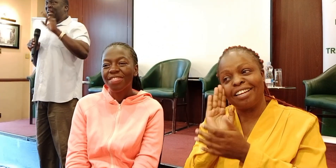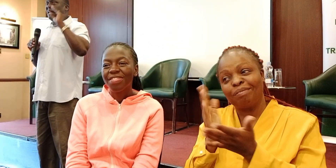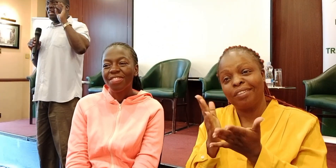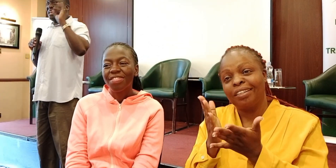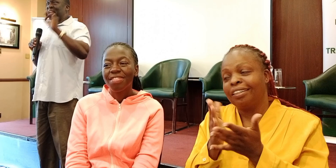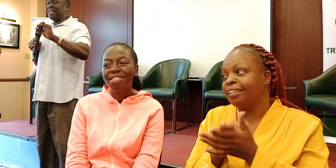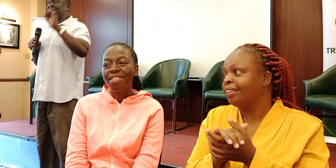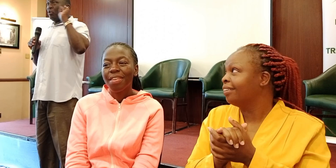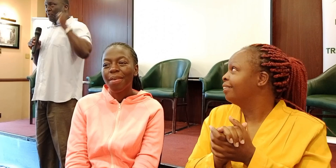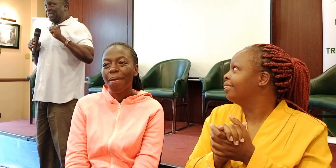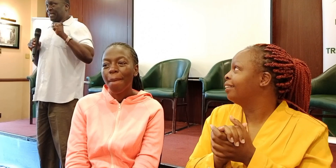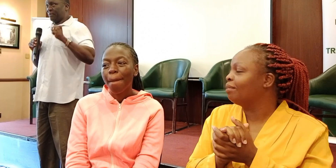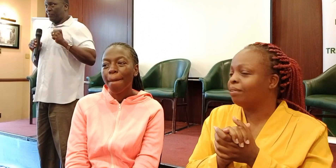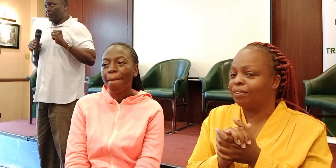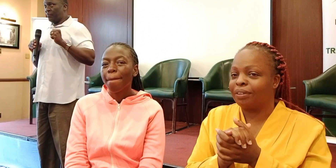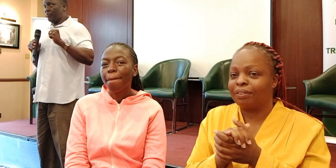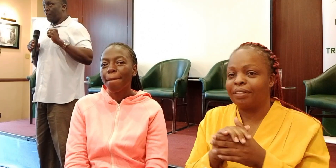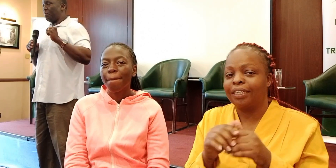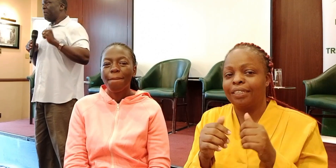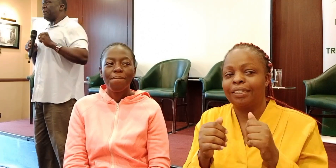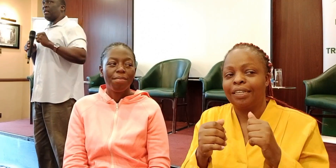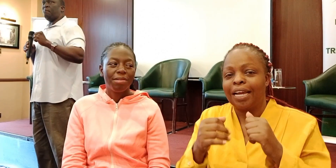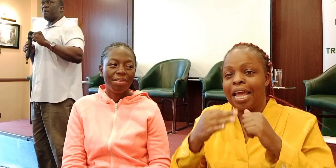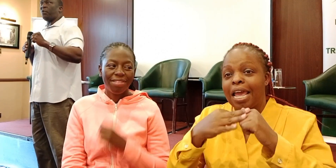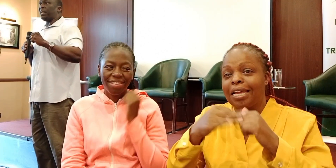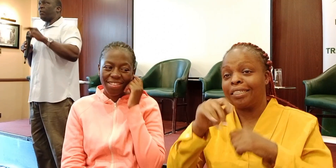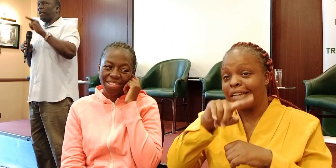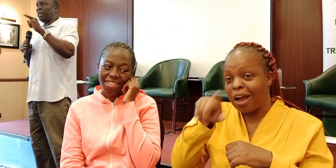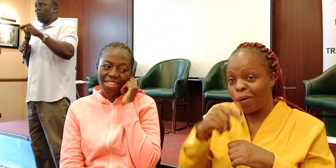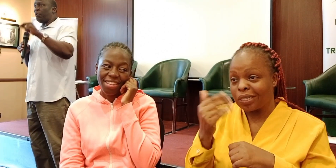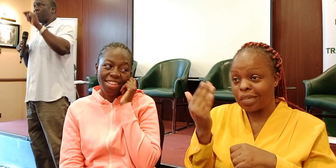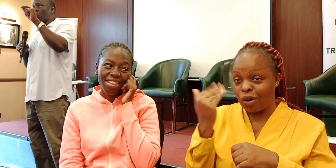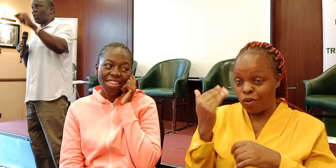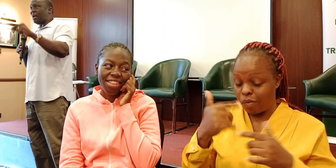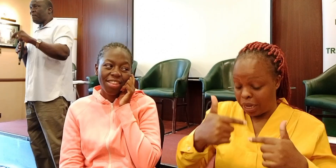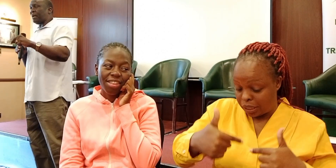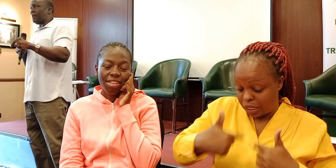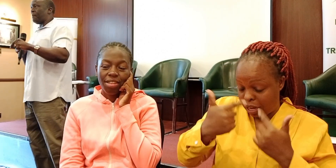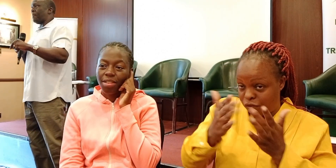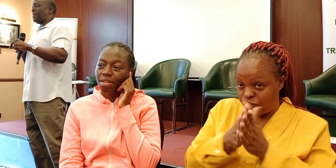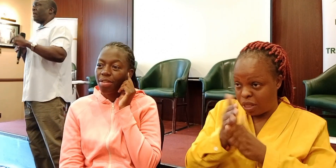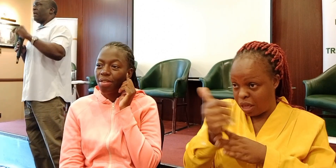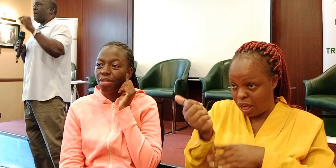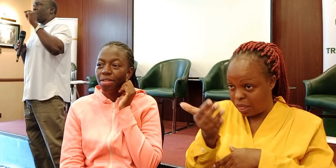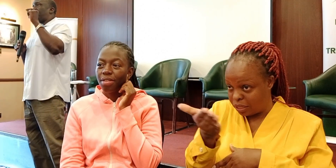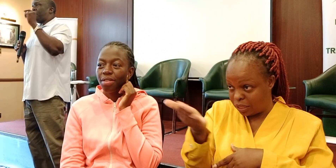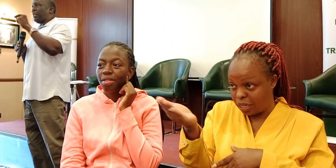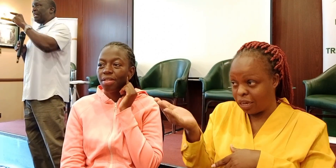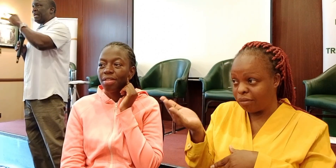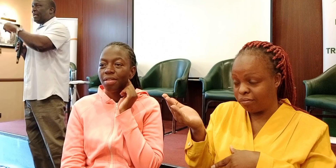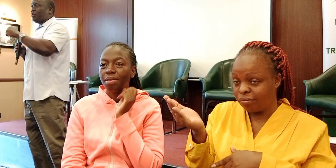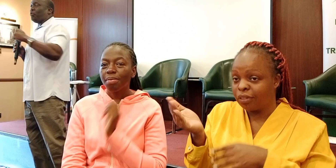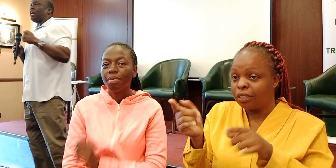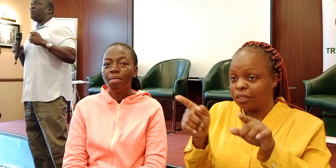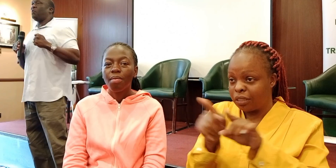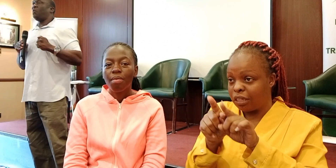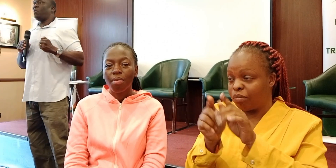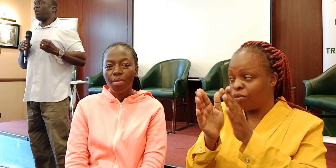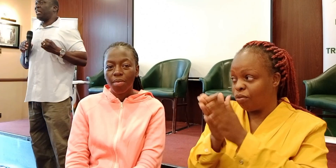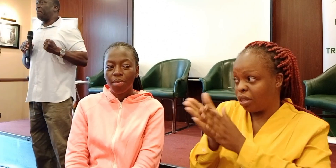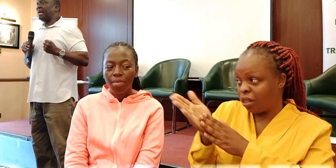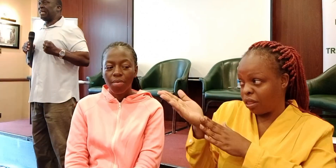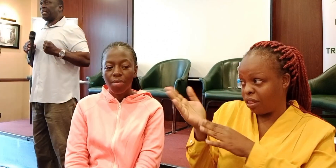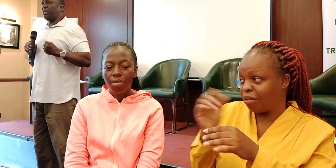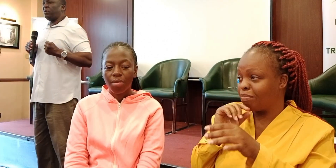Masaa 48 yaliyopita, mimi pamoja na wengine wengi wako hapa, pamoja na ndugu